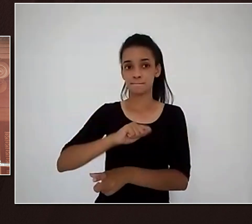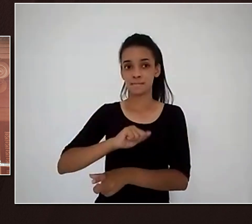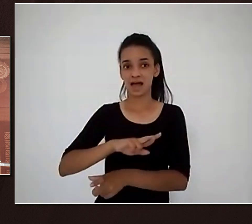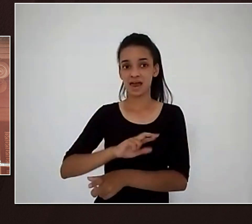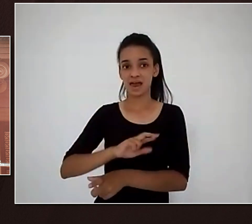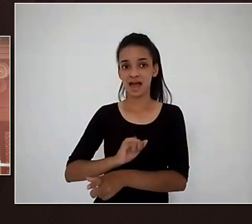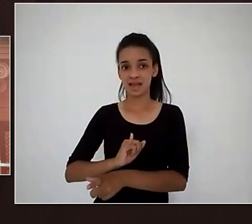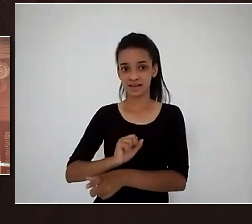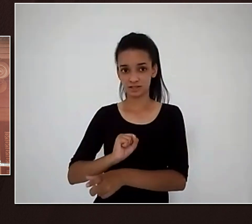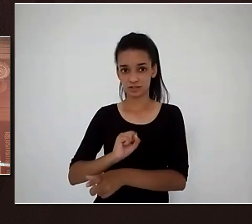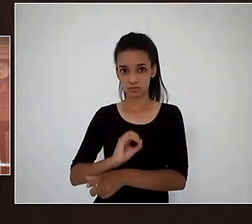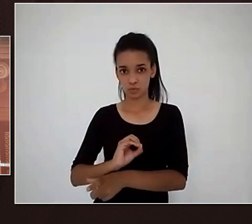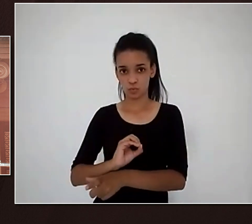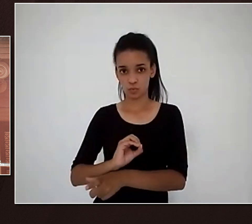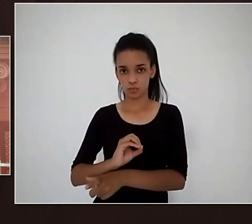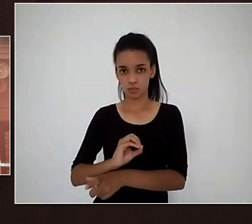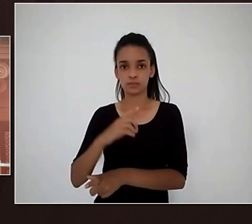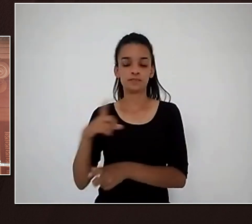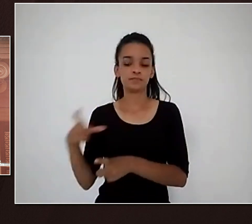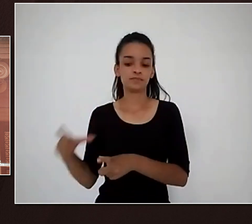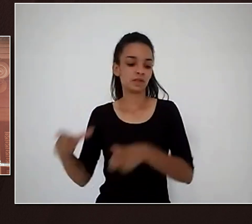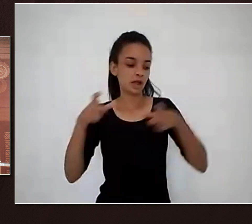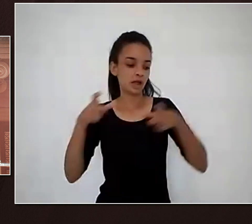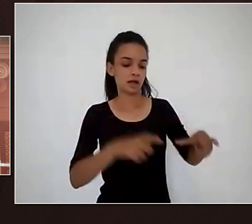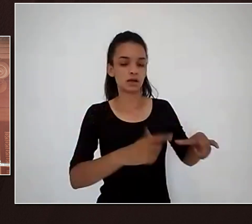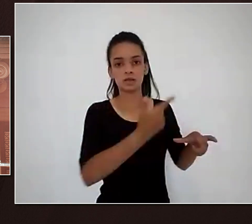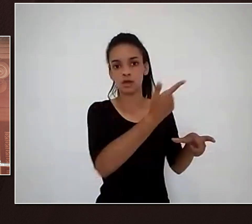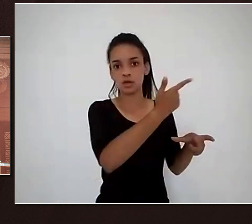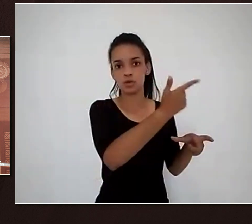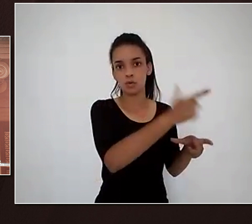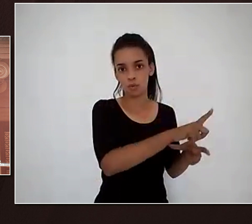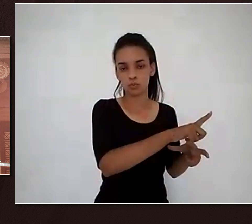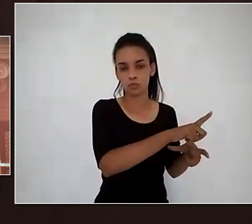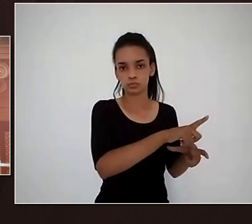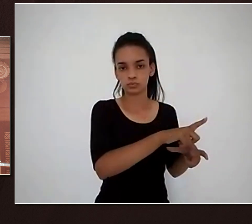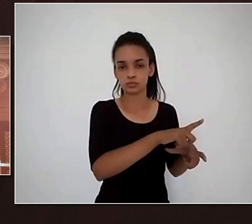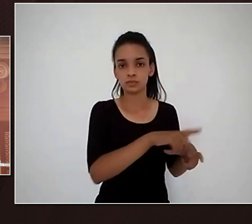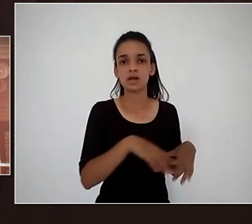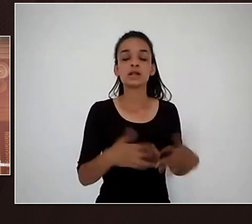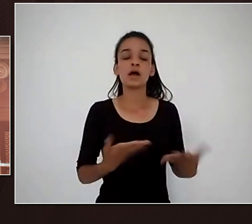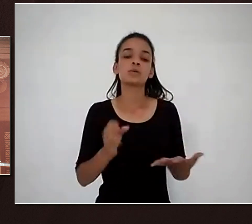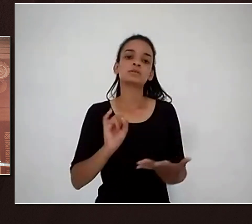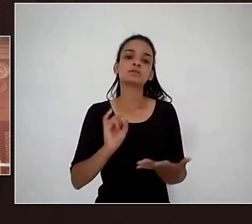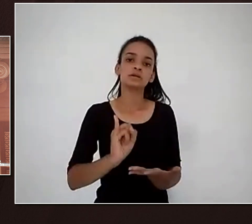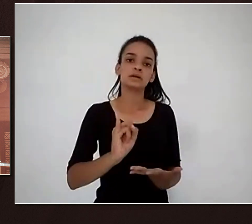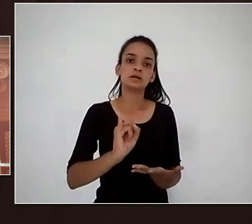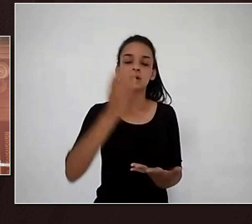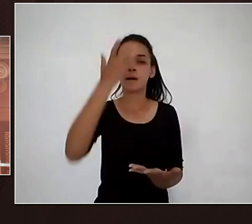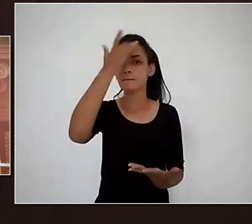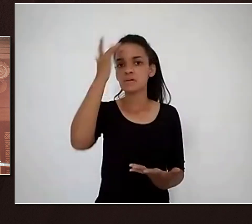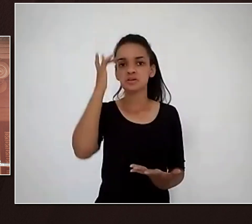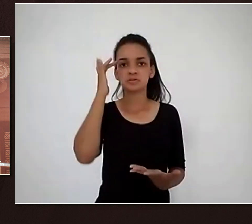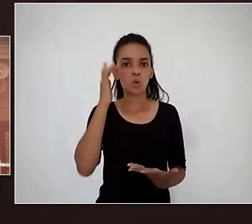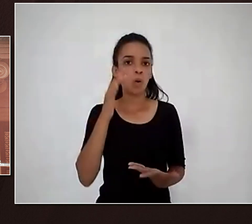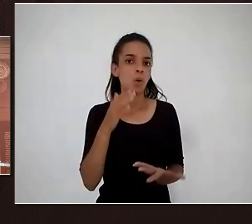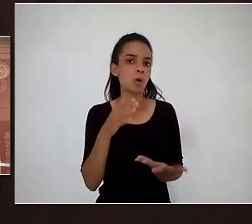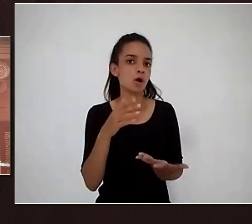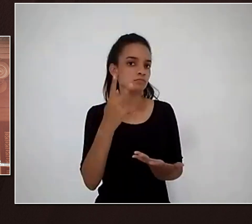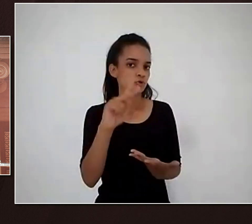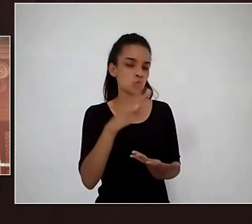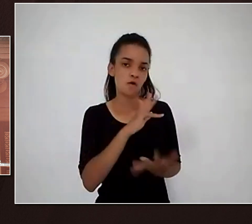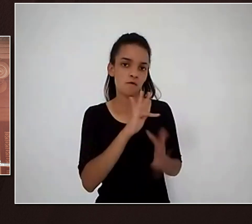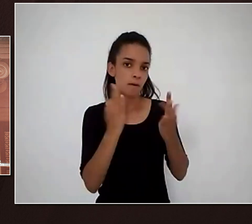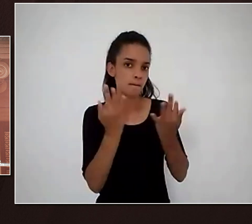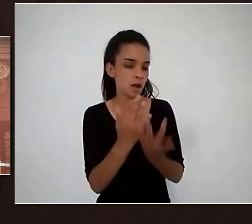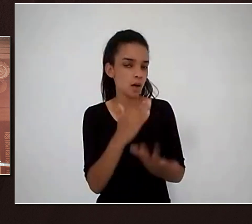aprazível. Portanto, quem perdeu entes queridos, né, nessa pandemia, não precisa ficar triste, porque eles estão muito bem lá,